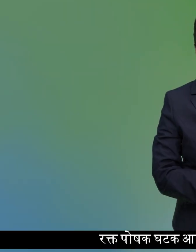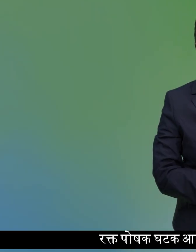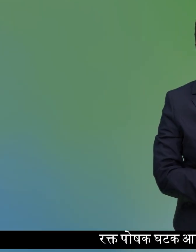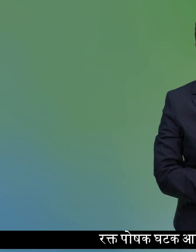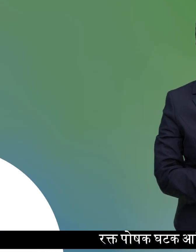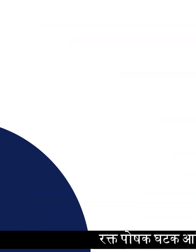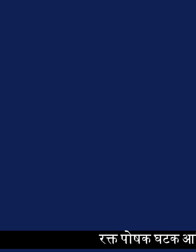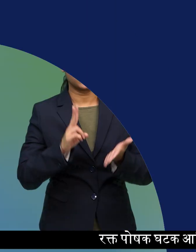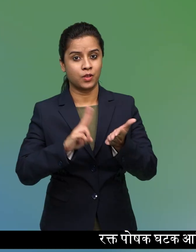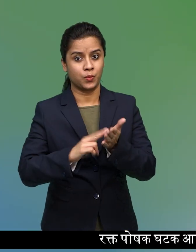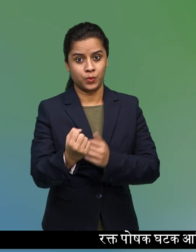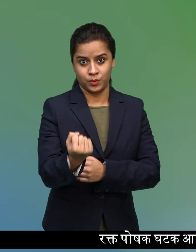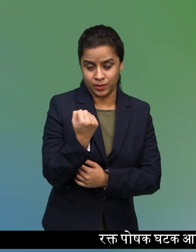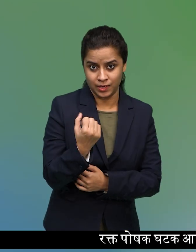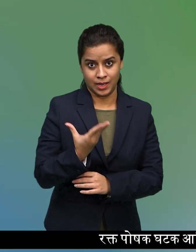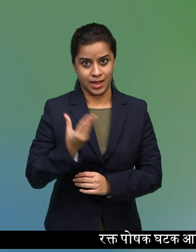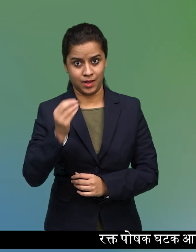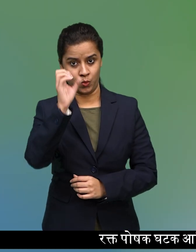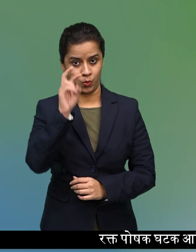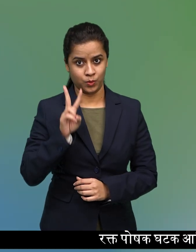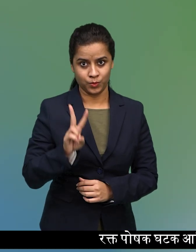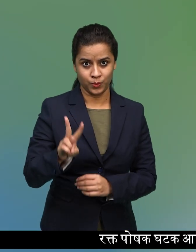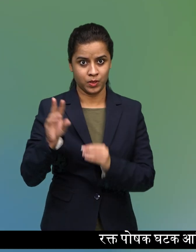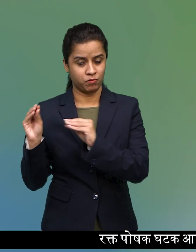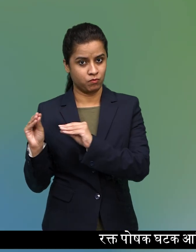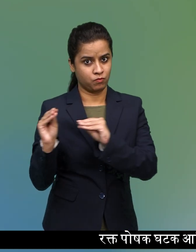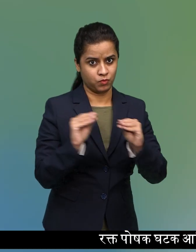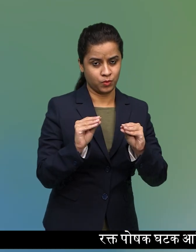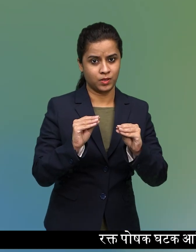रक्त पोषक घटक आणि प्राणवायू सर्व पेशींमध्ये पोहोचवते